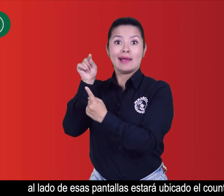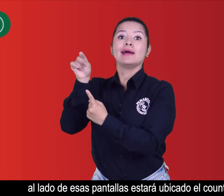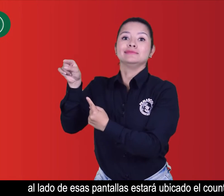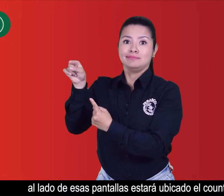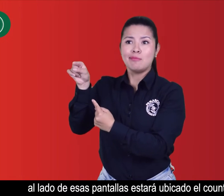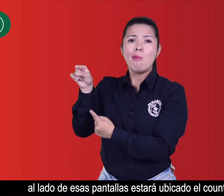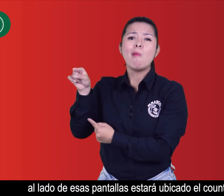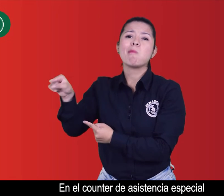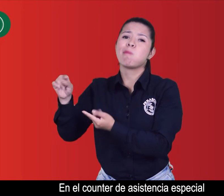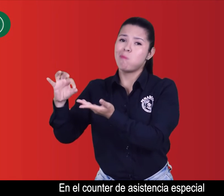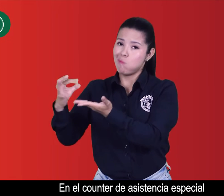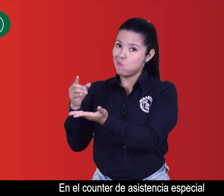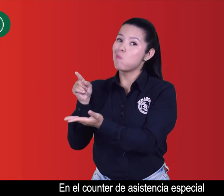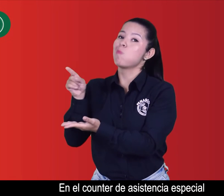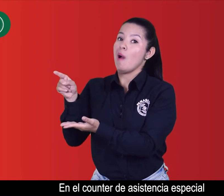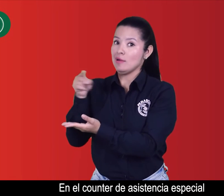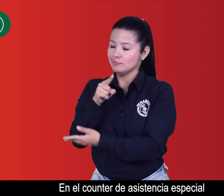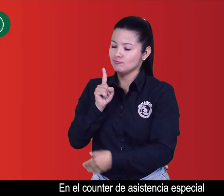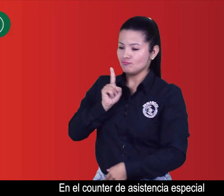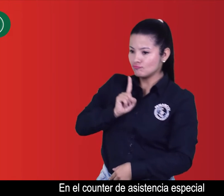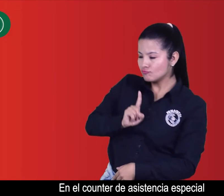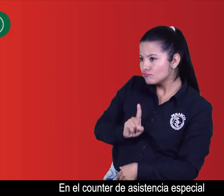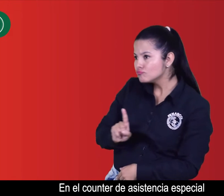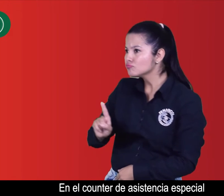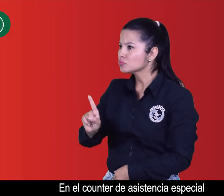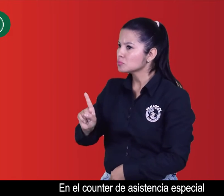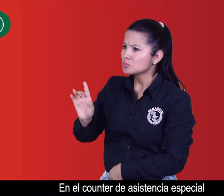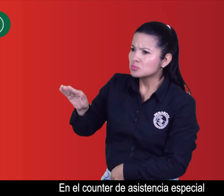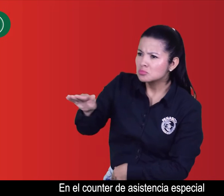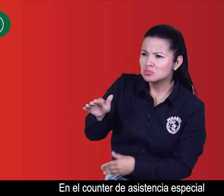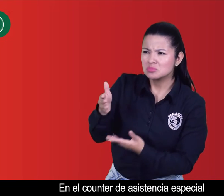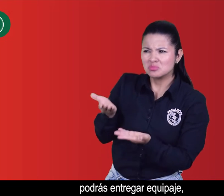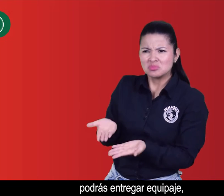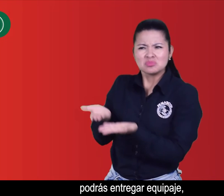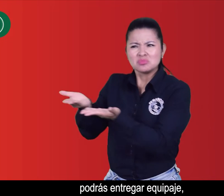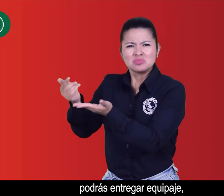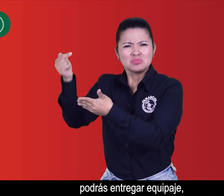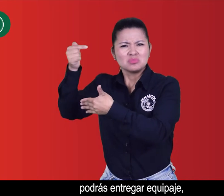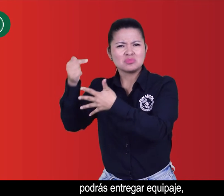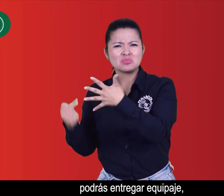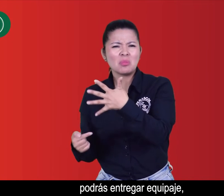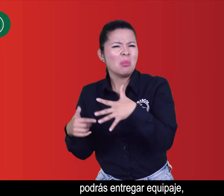En el counter de asistencia especial podrás entregar equipaje,